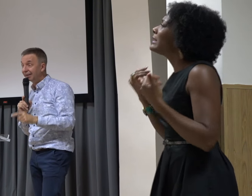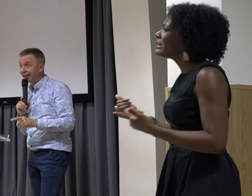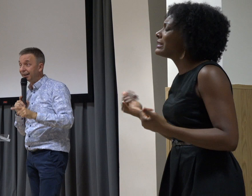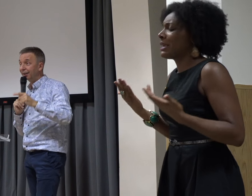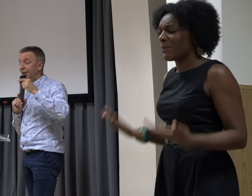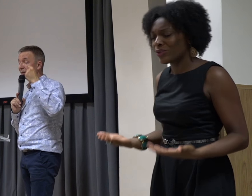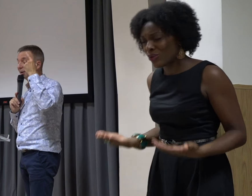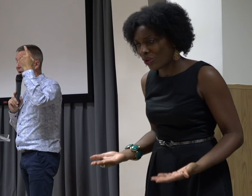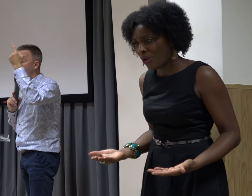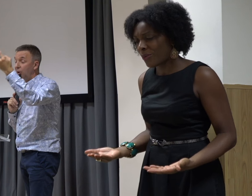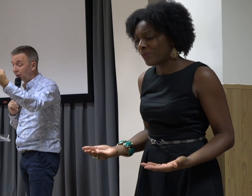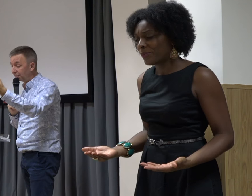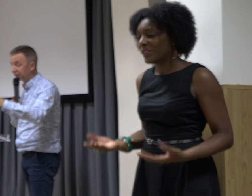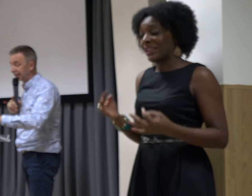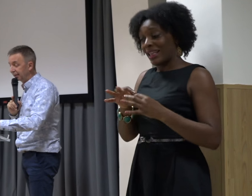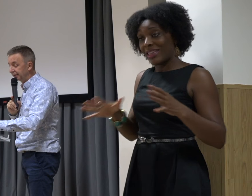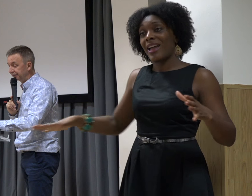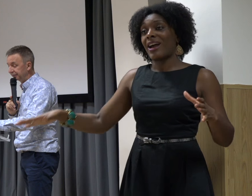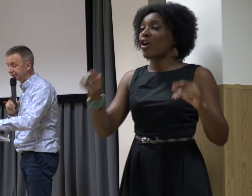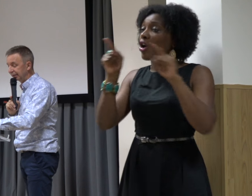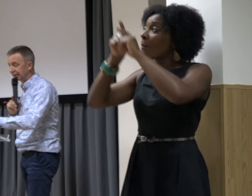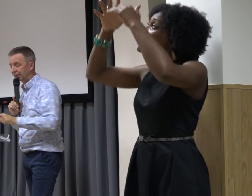sur la terre comme au ciel.